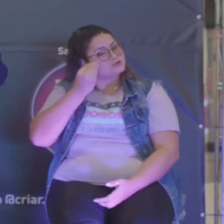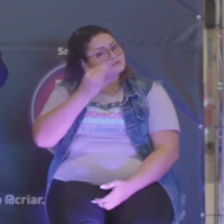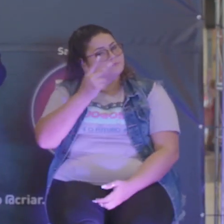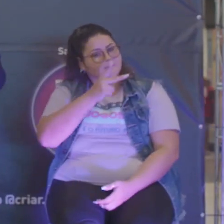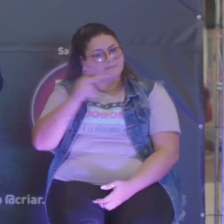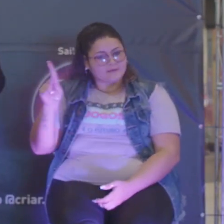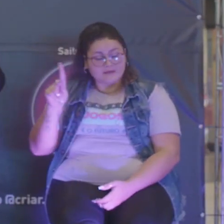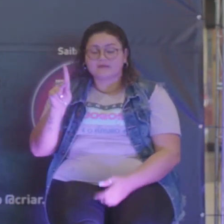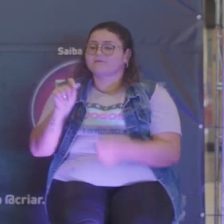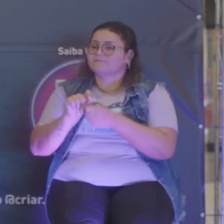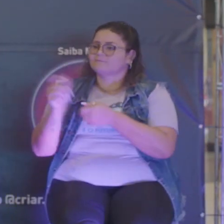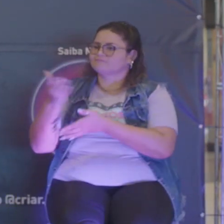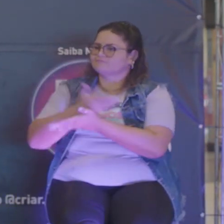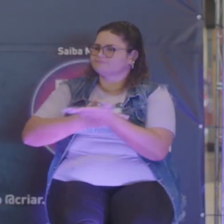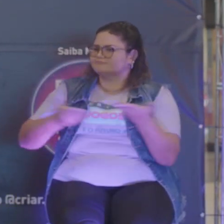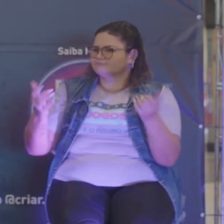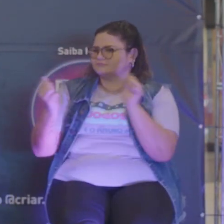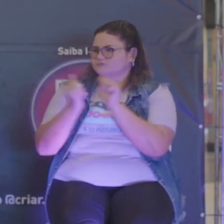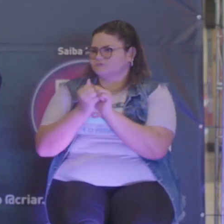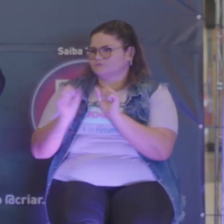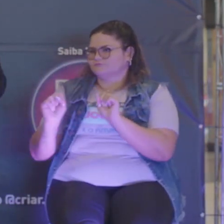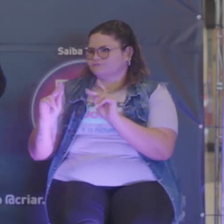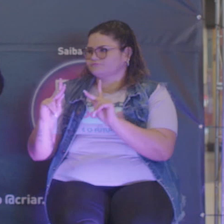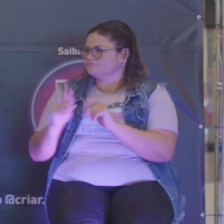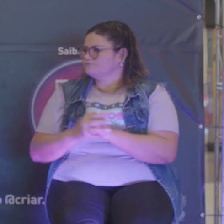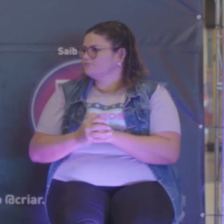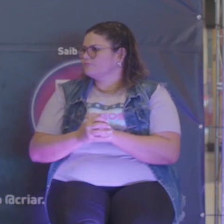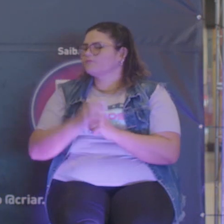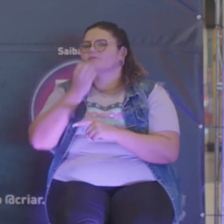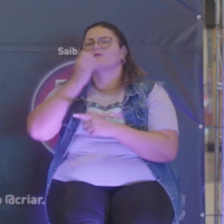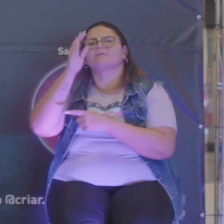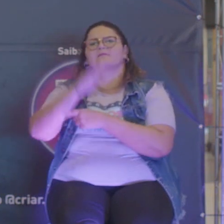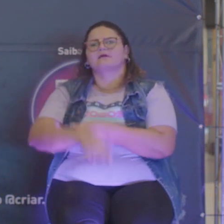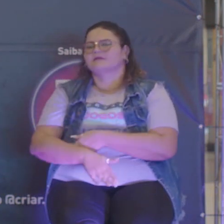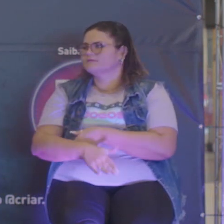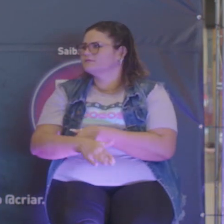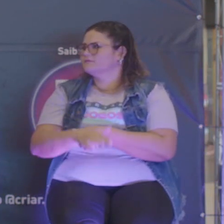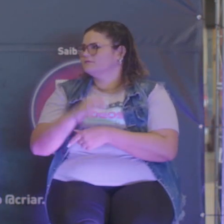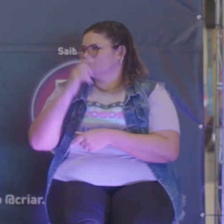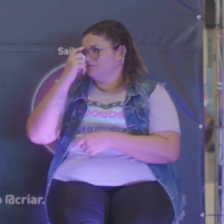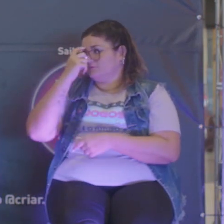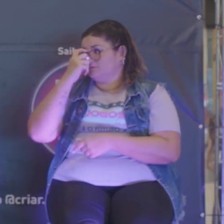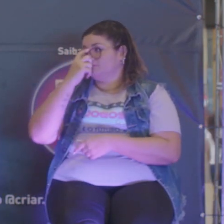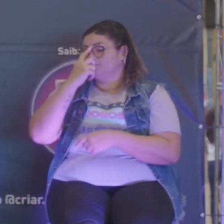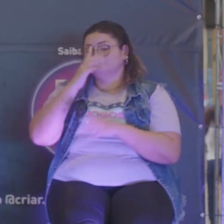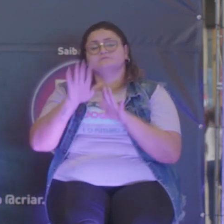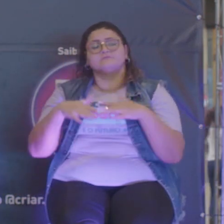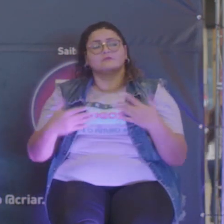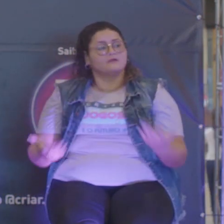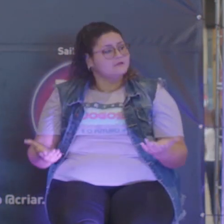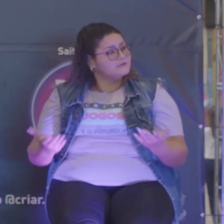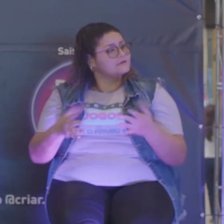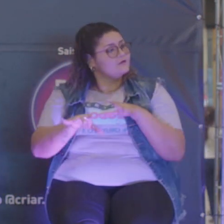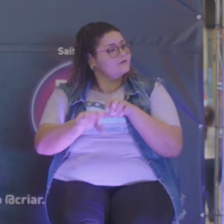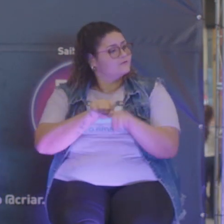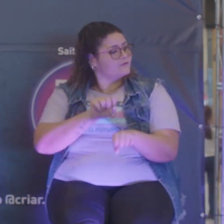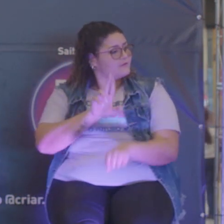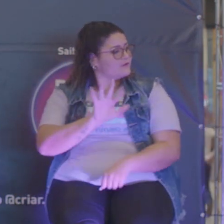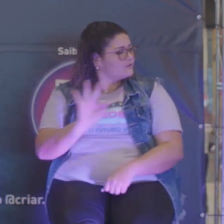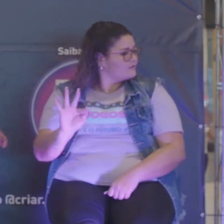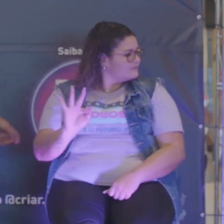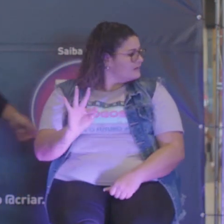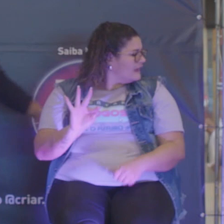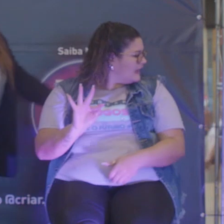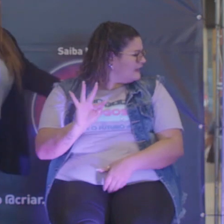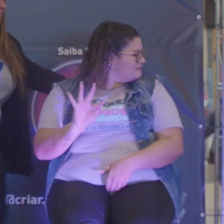gente vai fazendo essa troca aqui junto, tá? Tá, vamos lá então, gente, boa tarde novamente. Sou formada pela UF,